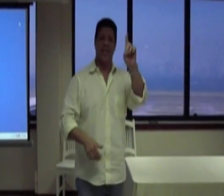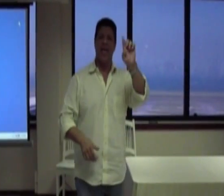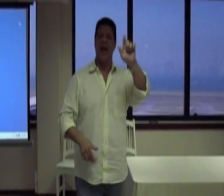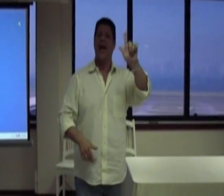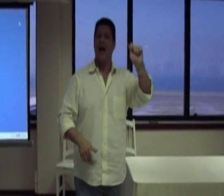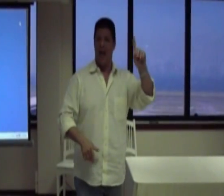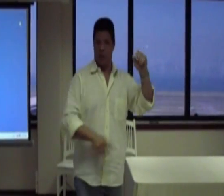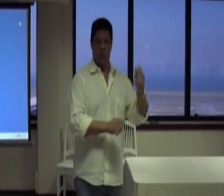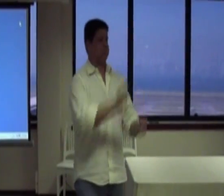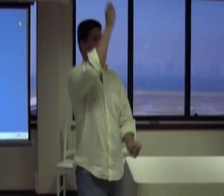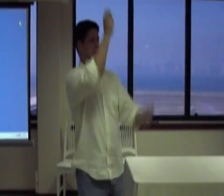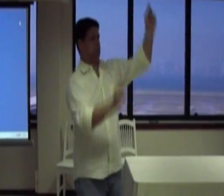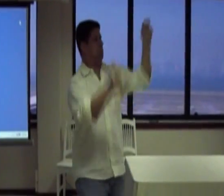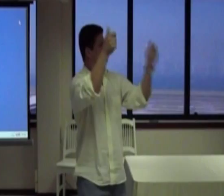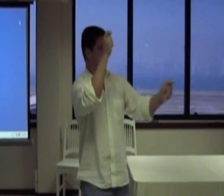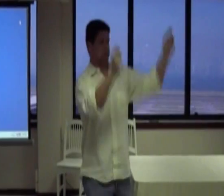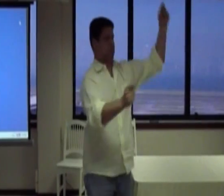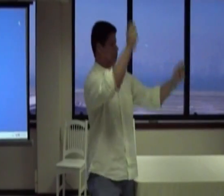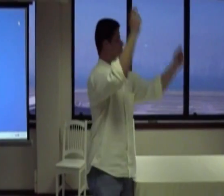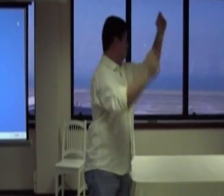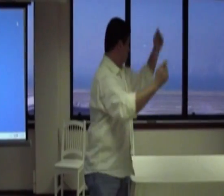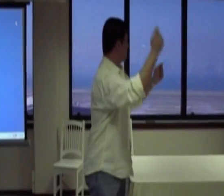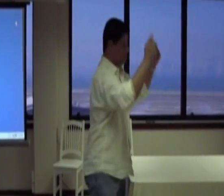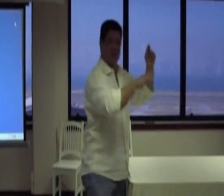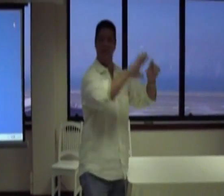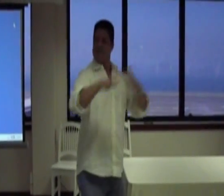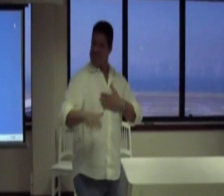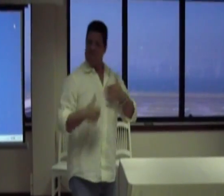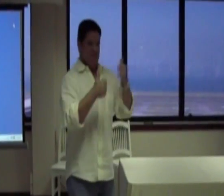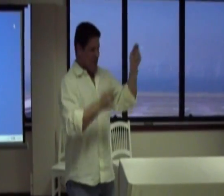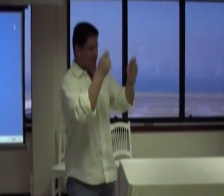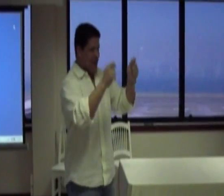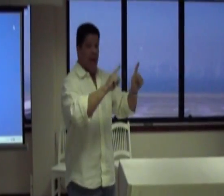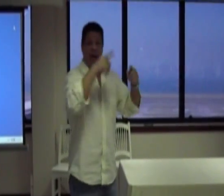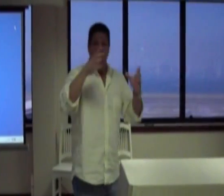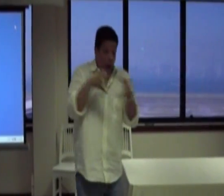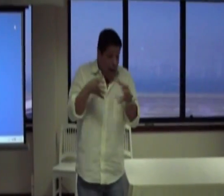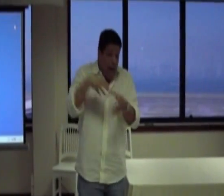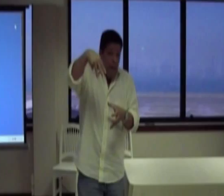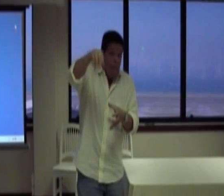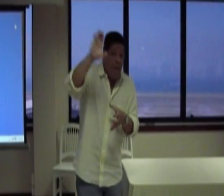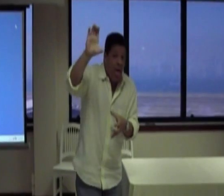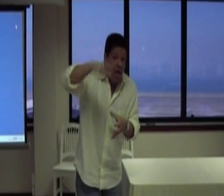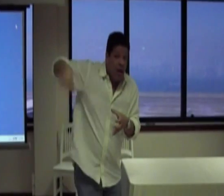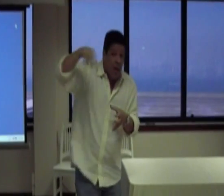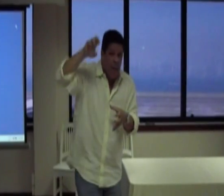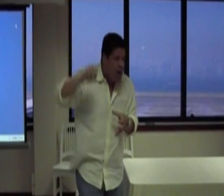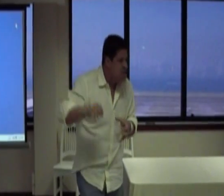retirados com as nossas propostas. Os delegados votaram, nós ficamos assim, como delegados, mas